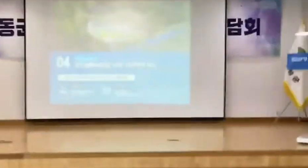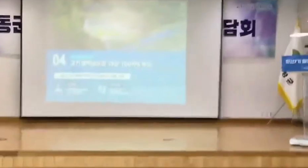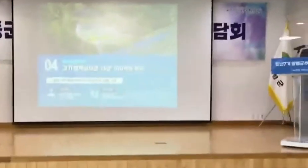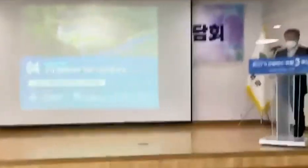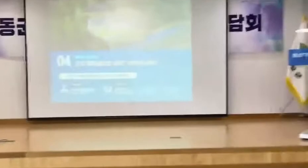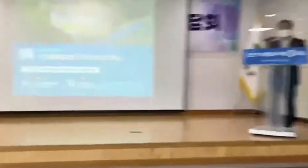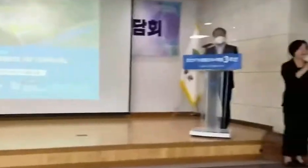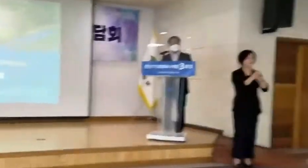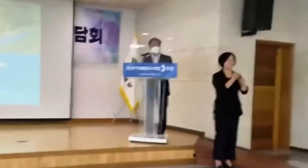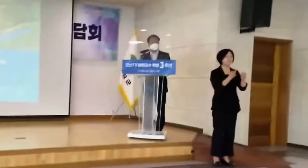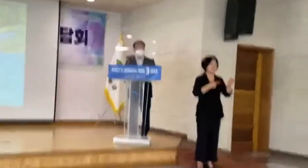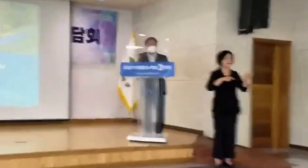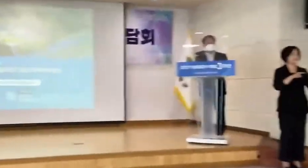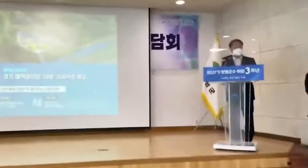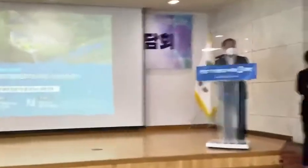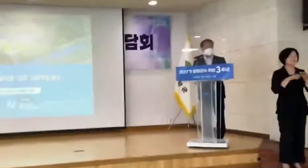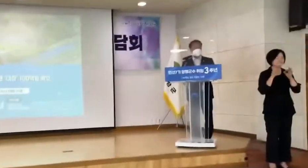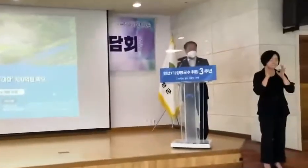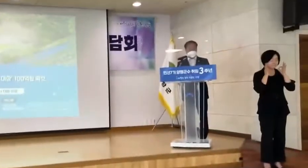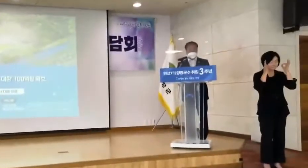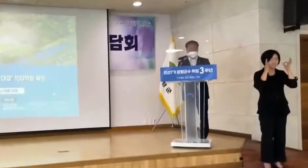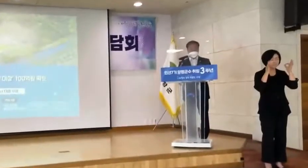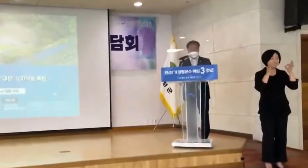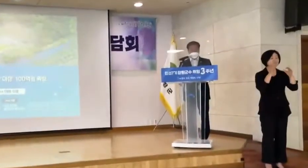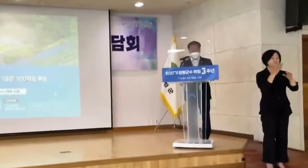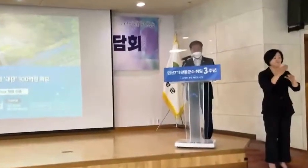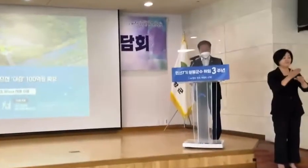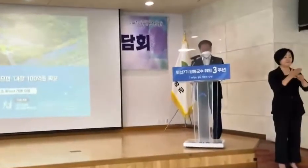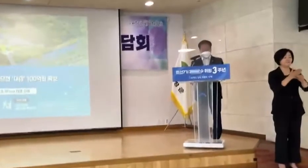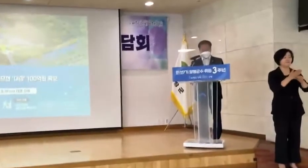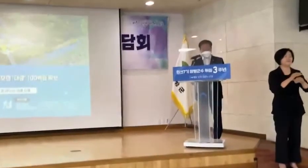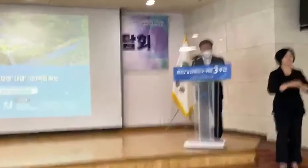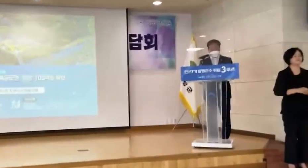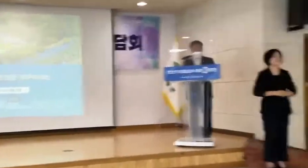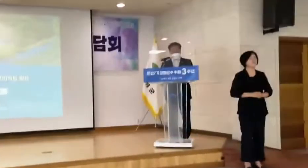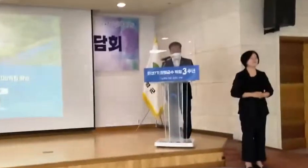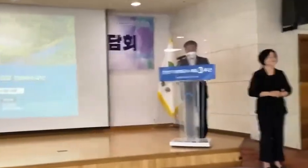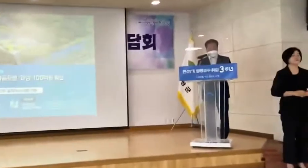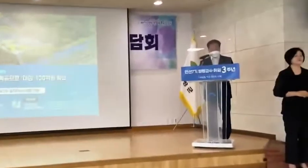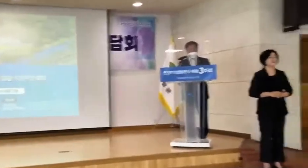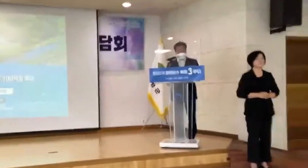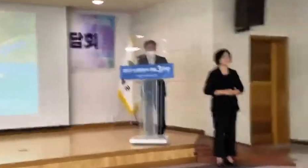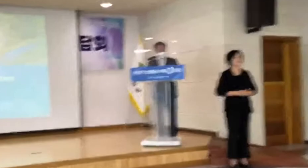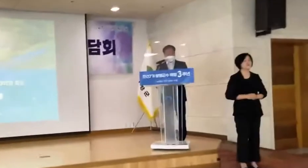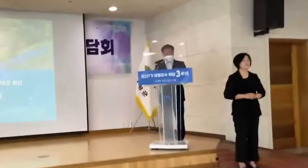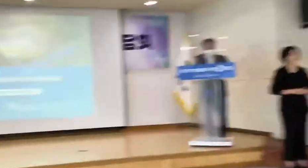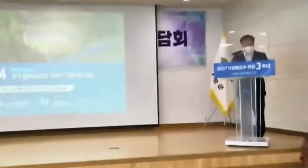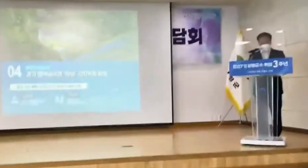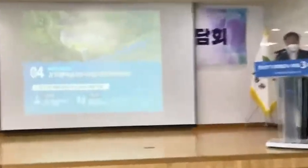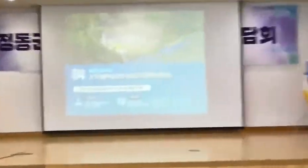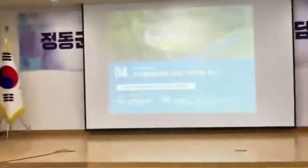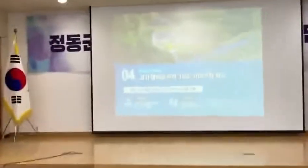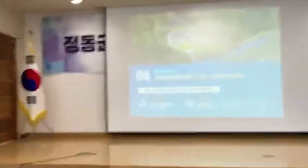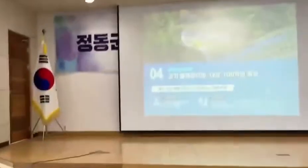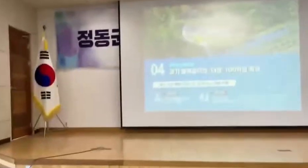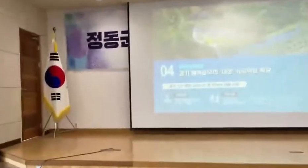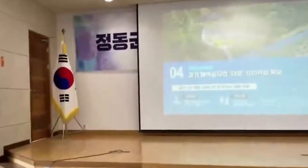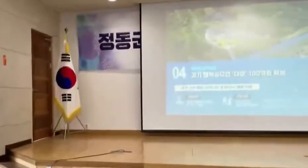만들기 위해 최선을 다하고 있다는 말씀을 드립니다. 또한